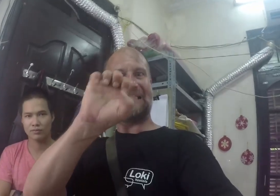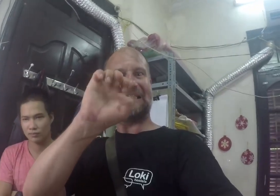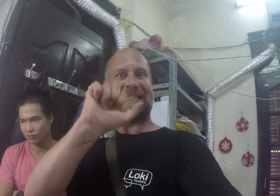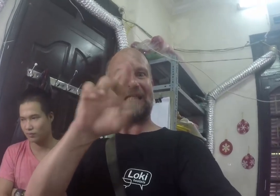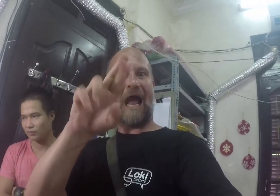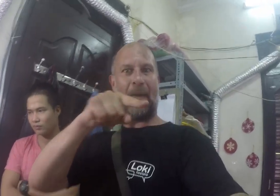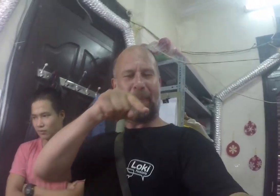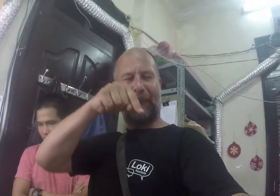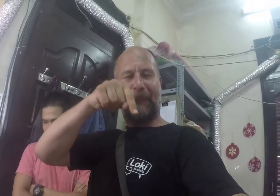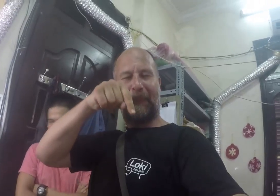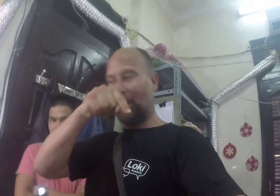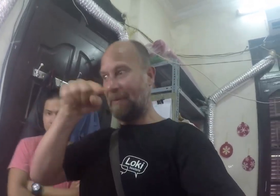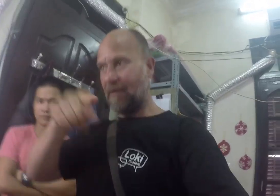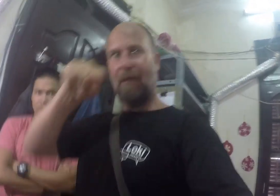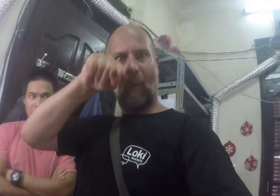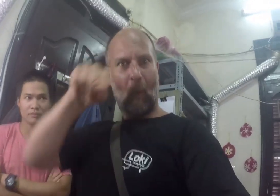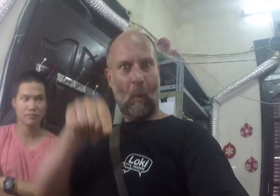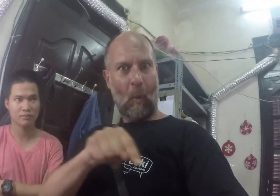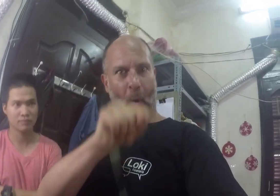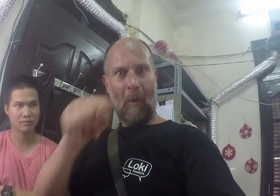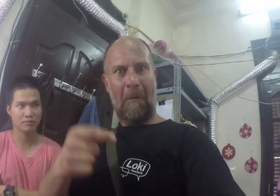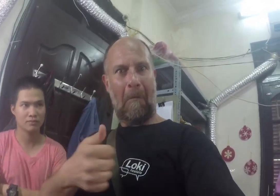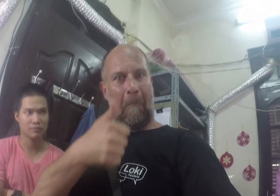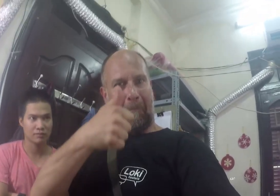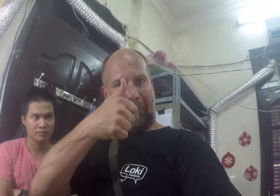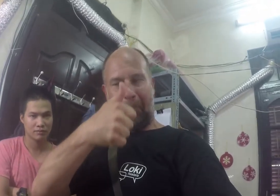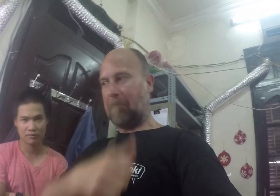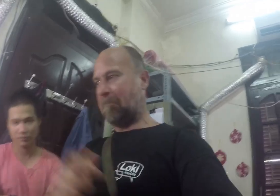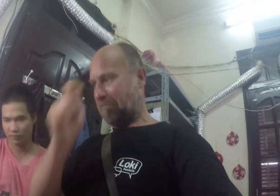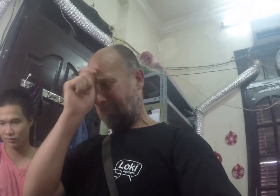Wow, die Karten werden per Laser ausgeschnitten.